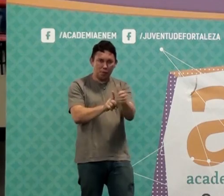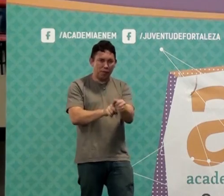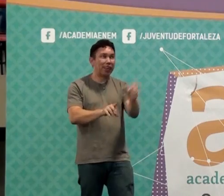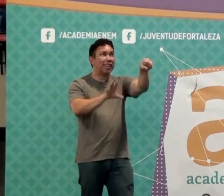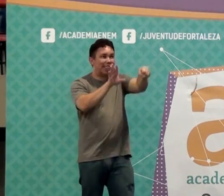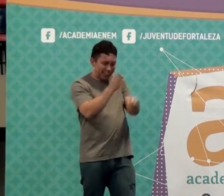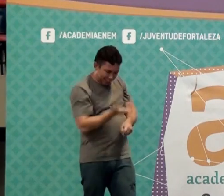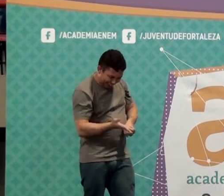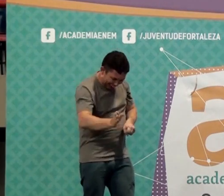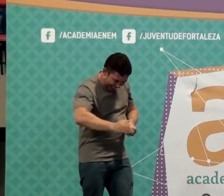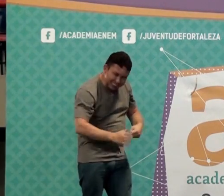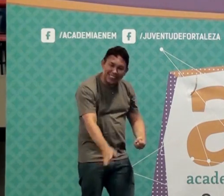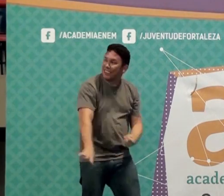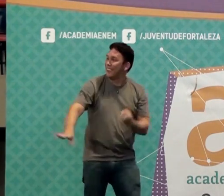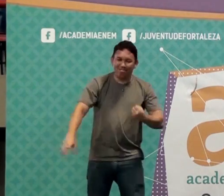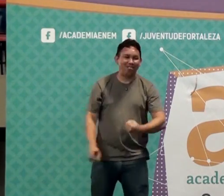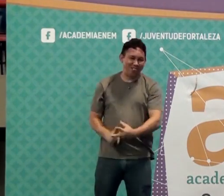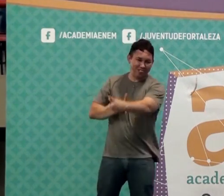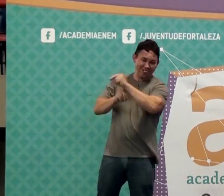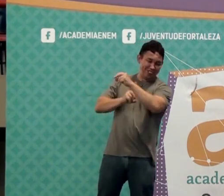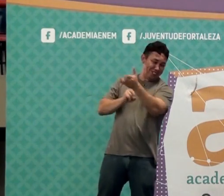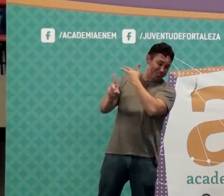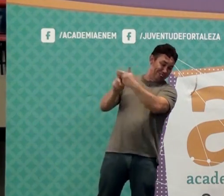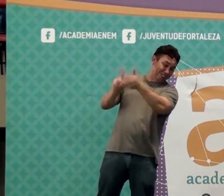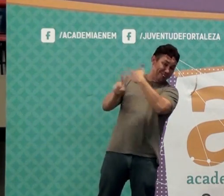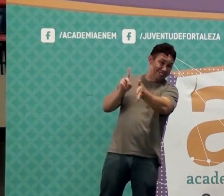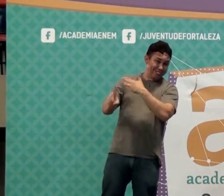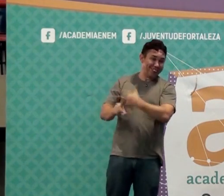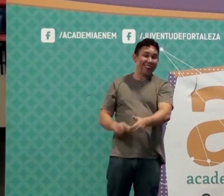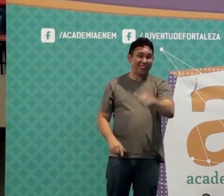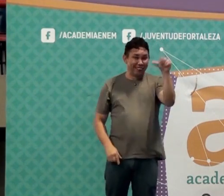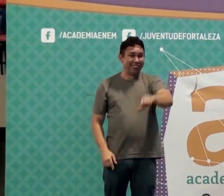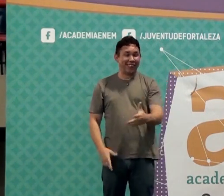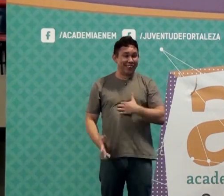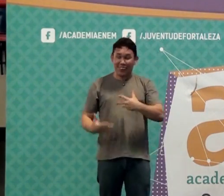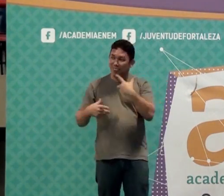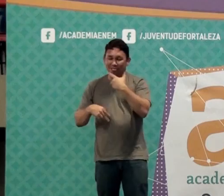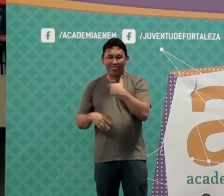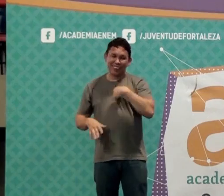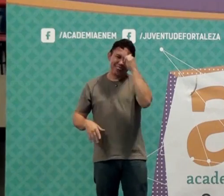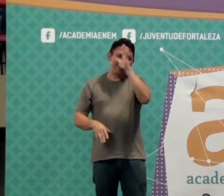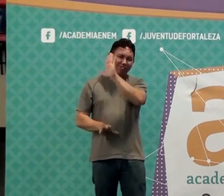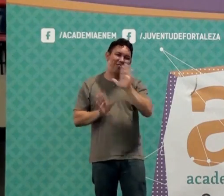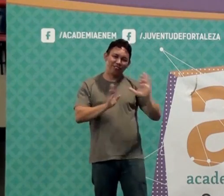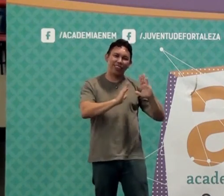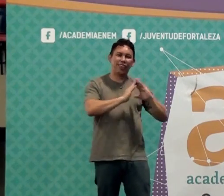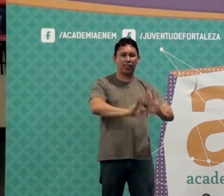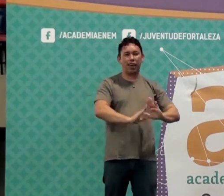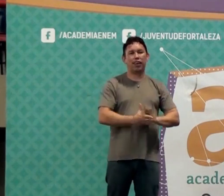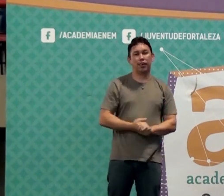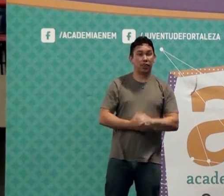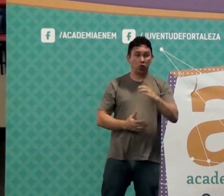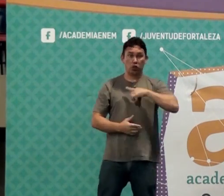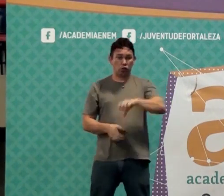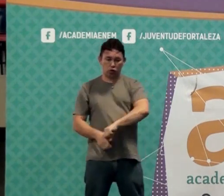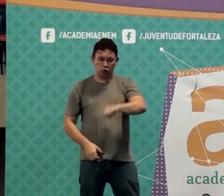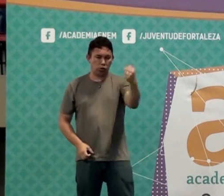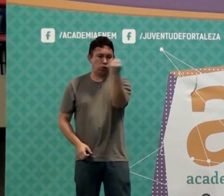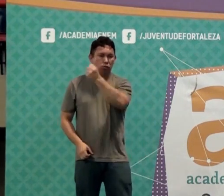arma dessa barata do Capitão América que não se acaba e ninguém pega de você, massa. Mas na vida real, se você tiver uma